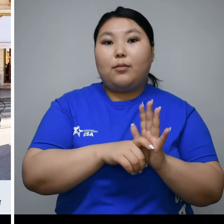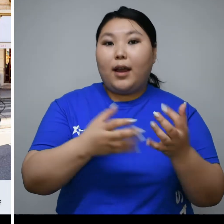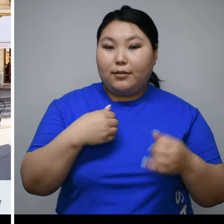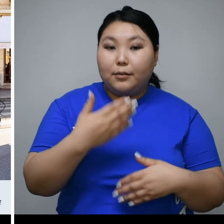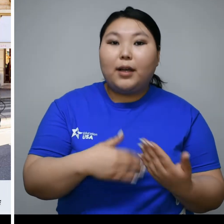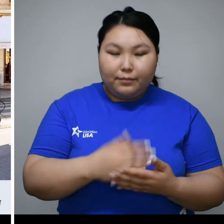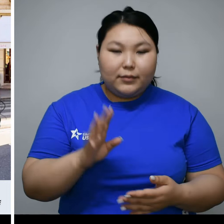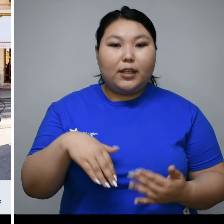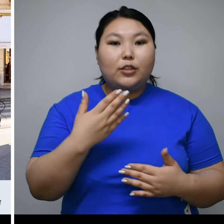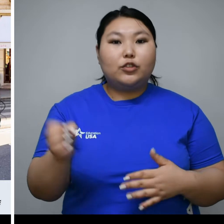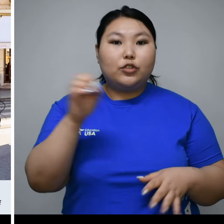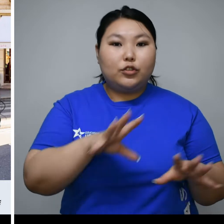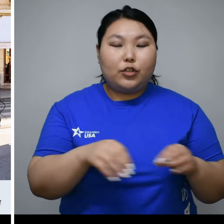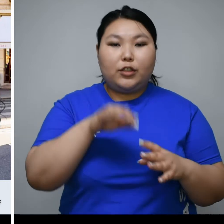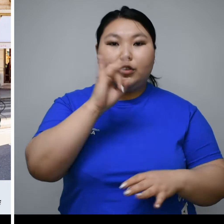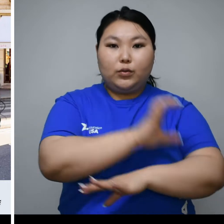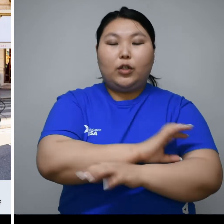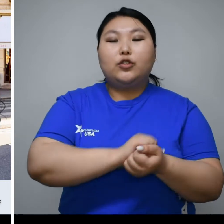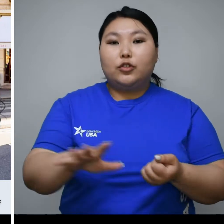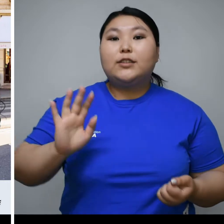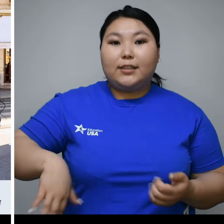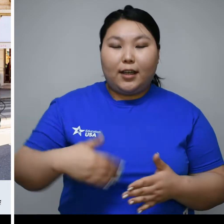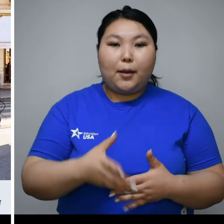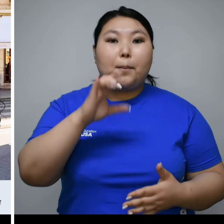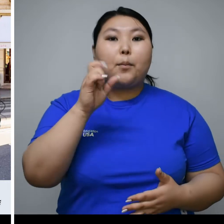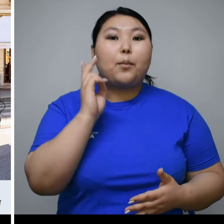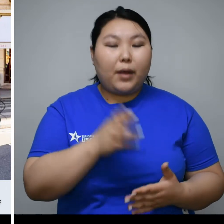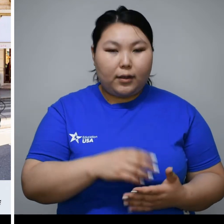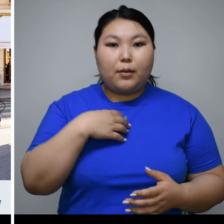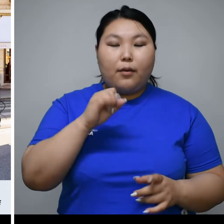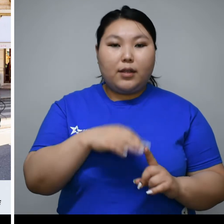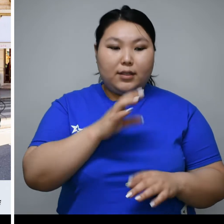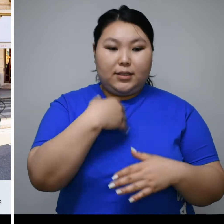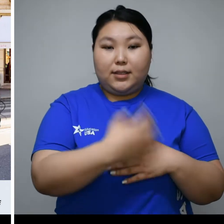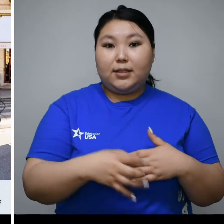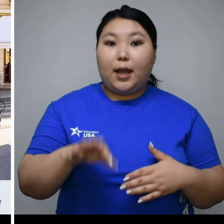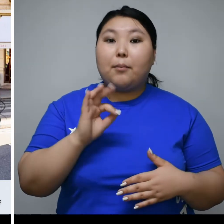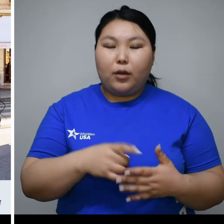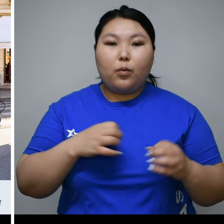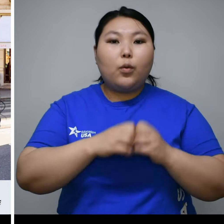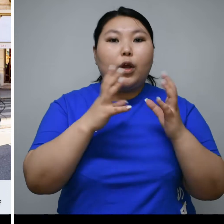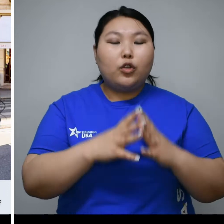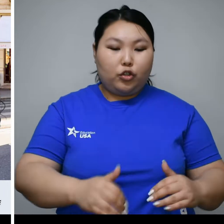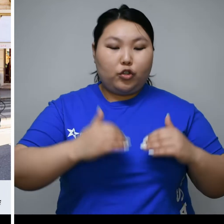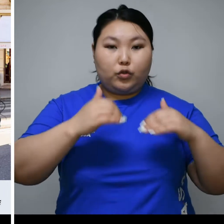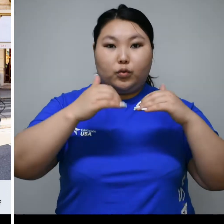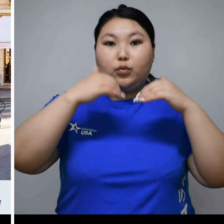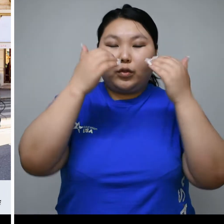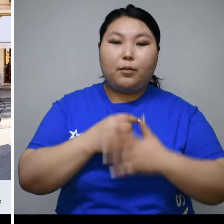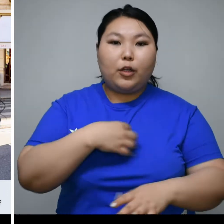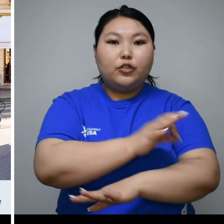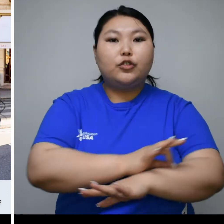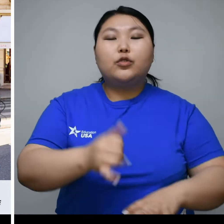байгаа. За тэгээд ерөнхийдөө их сургуулаа төгснөхөө дараа банк болон финтекийн салбарт бүтээгдэхүүн хөгжүүлэлт